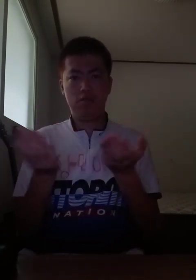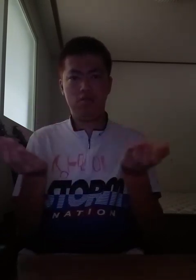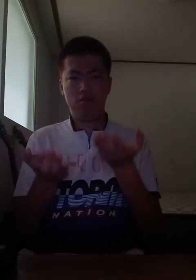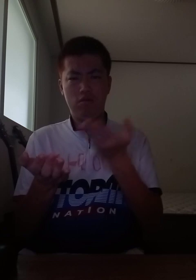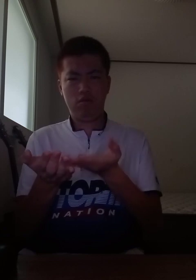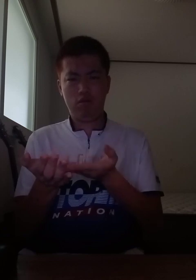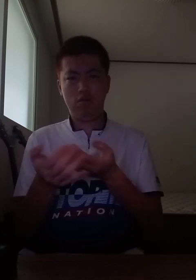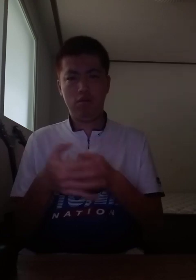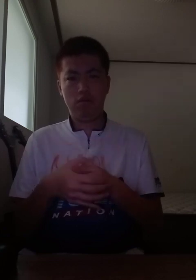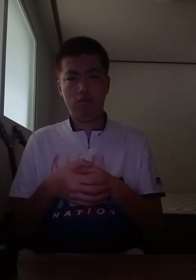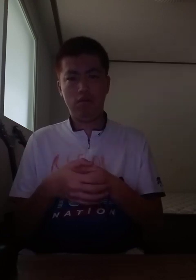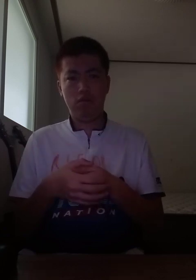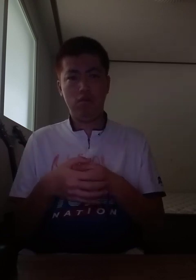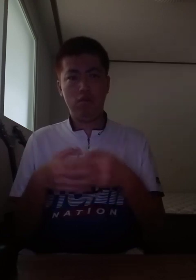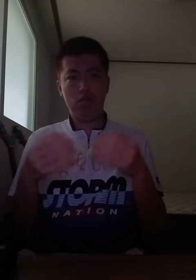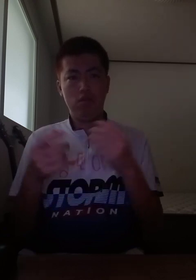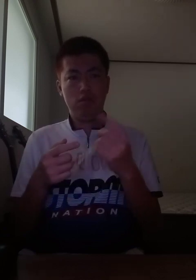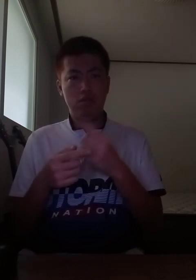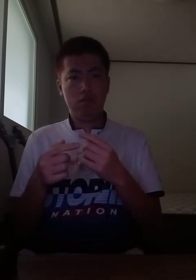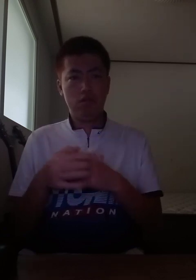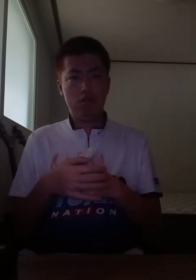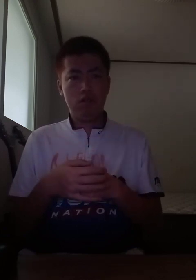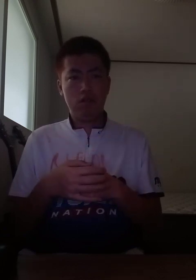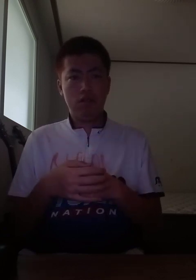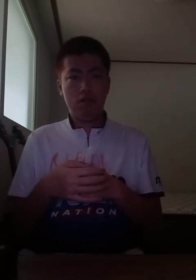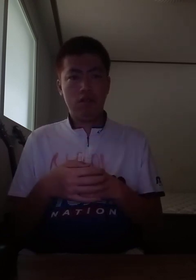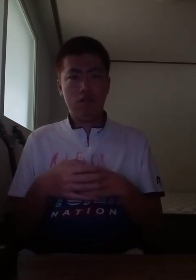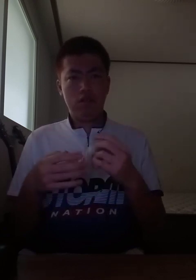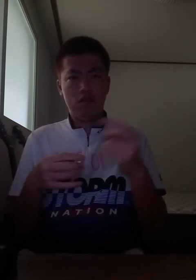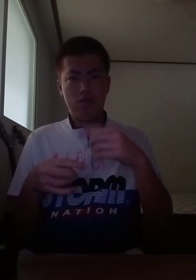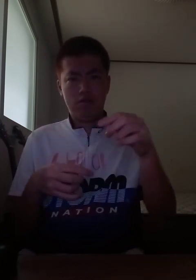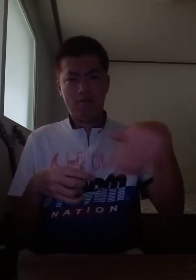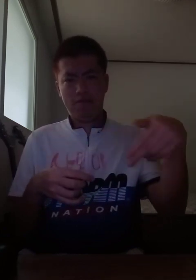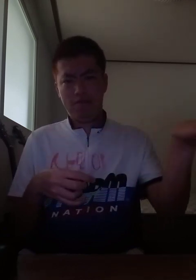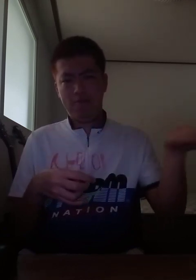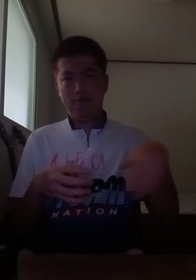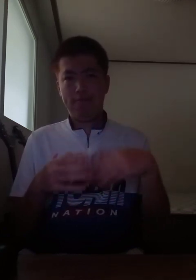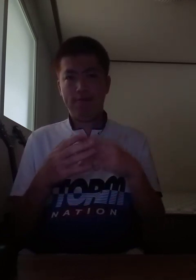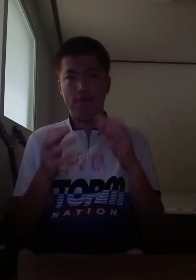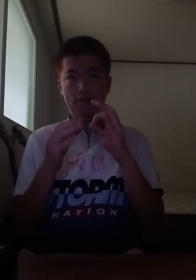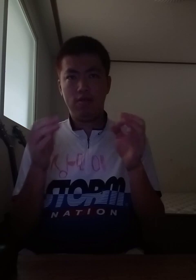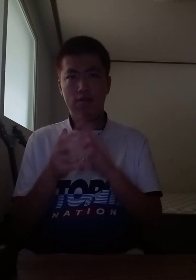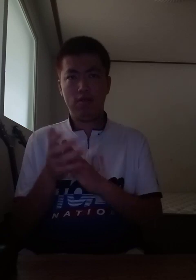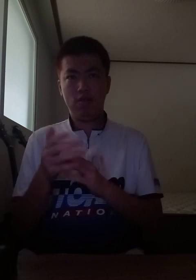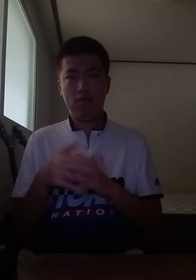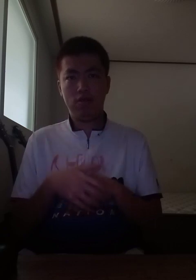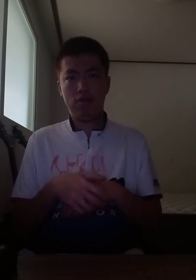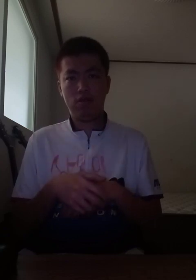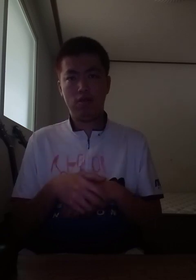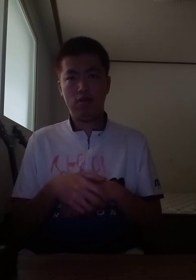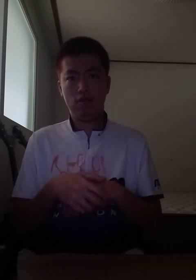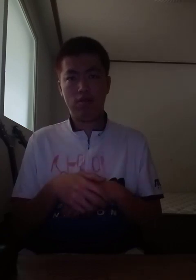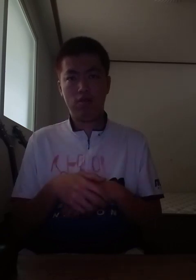경우부터 못 봤네. 모르셨어요? 네, 뺄게요 차를. 잠깐은 괜찮은 줄 알았다는 경우까지 다양합니다. 학생